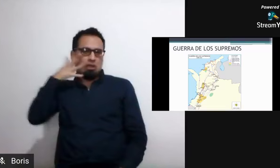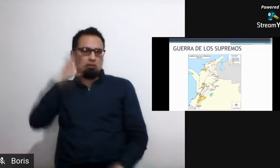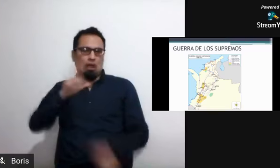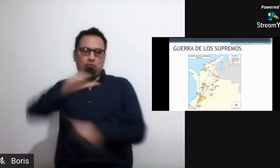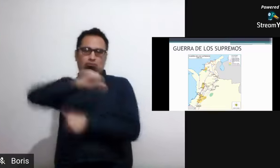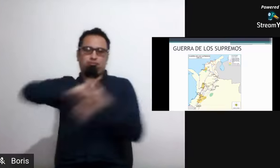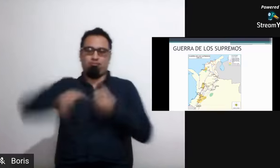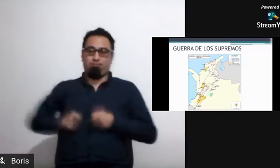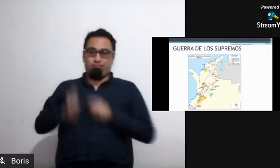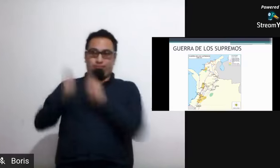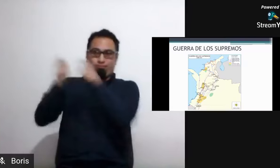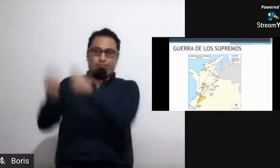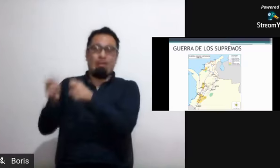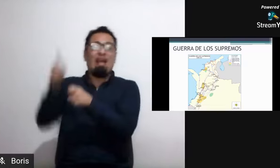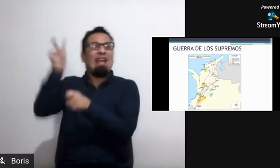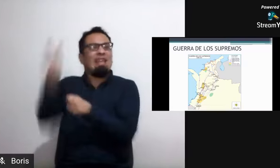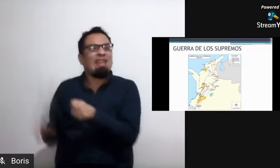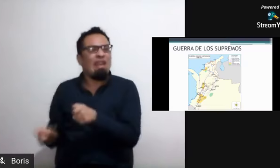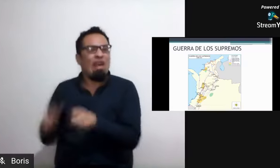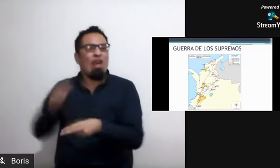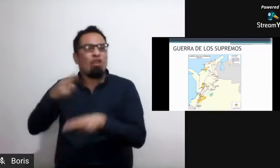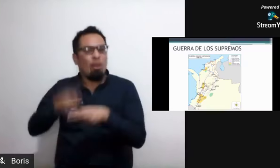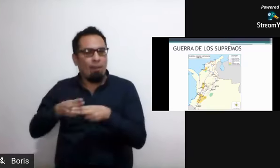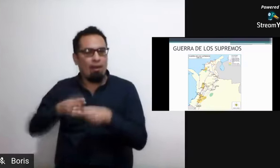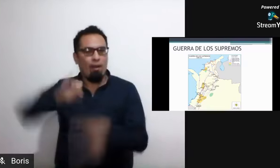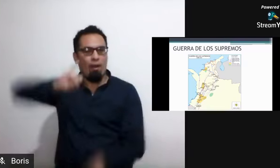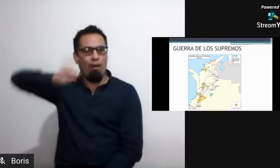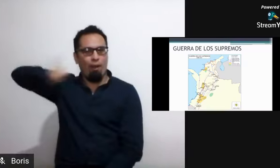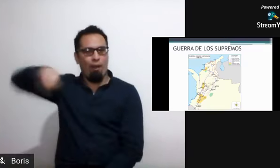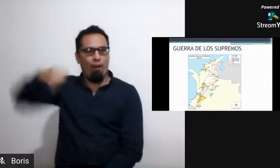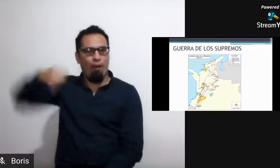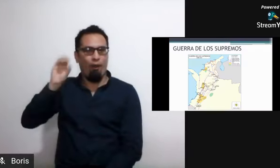la presidencia, se la entrega a